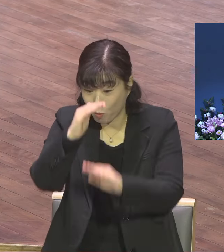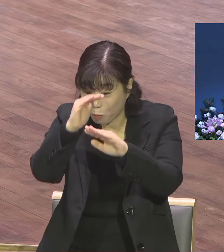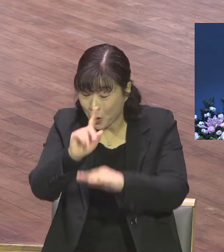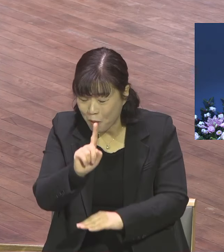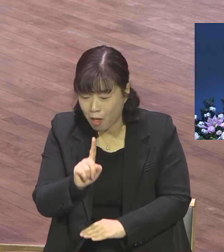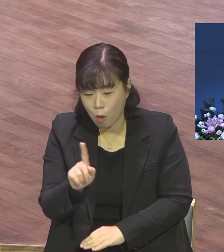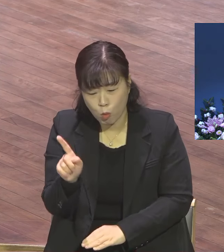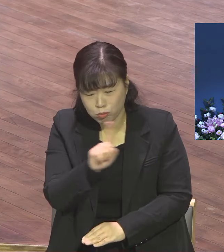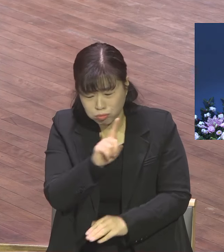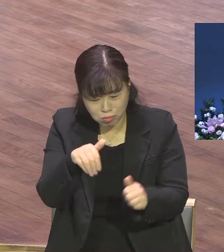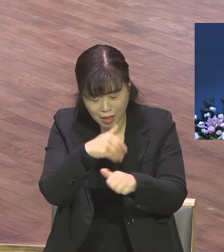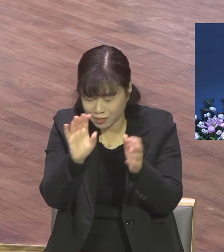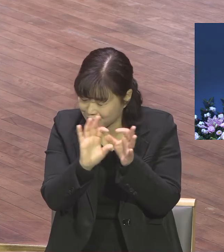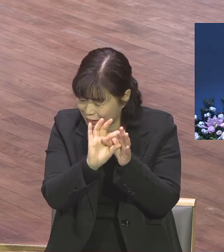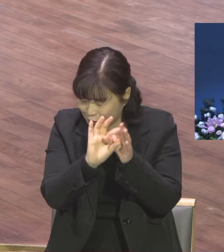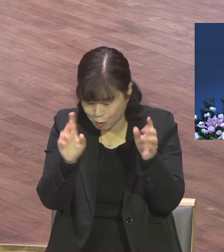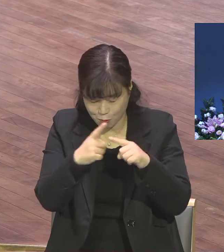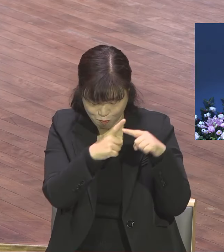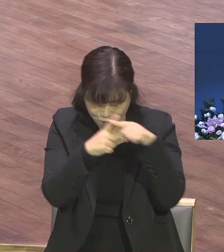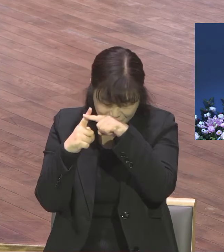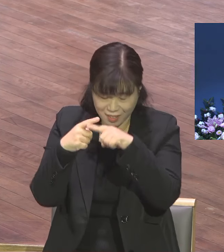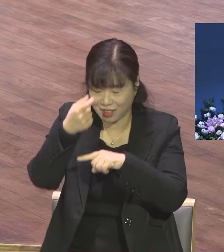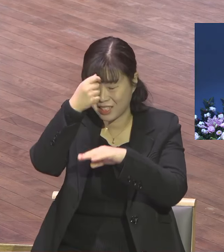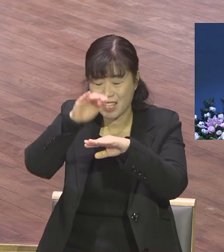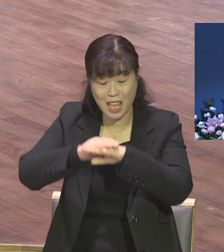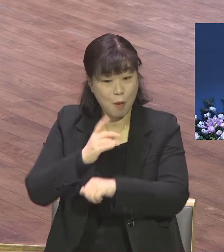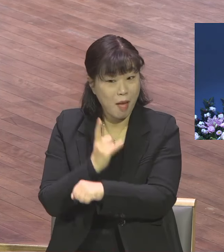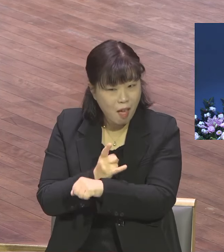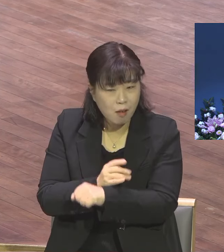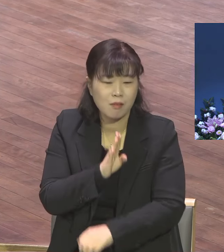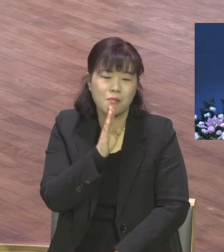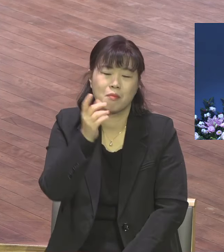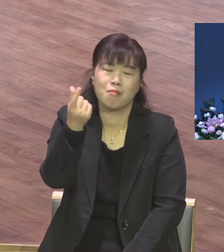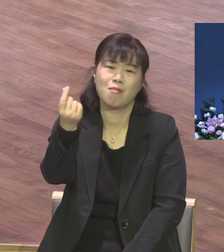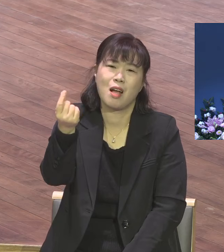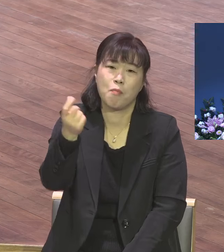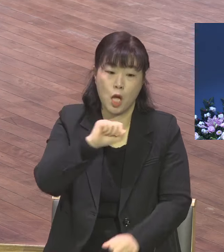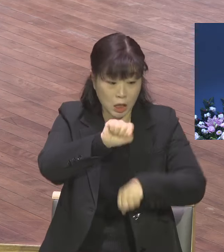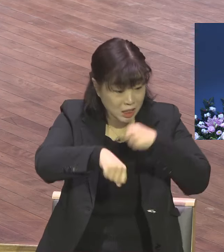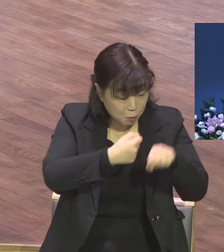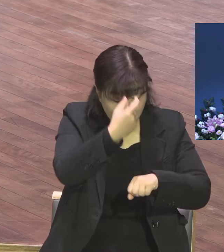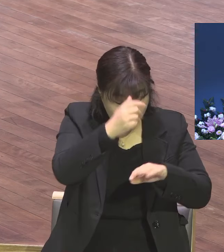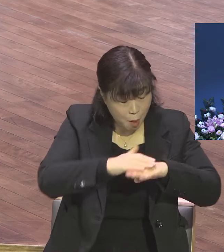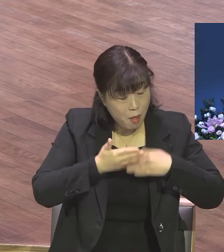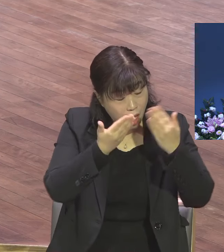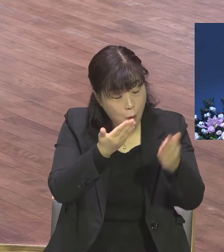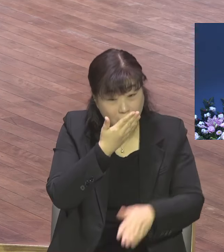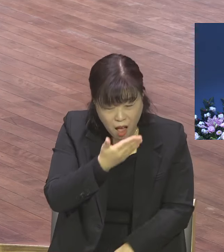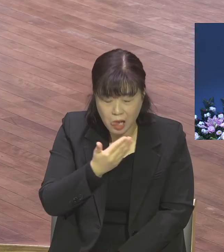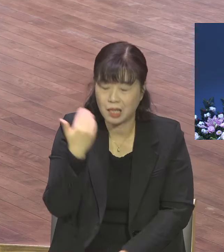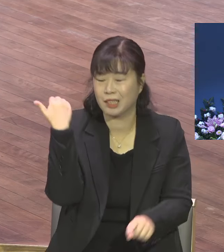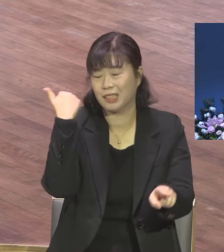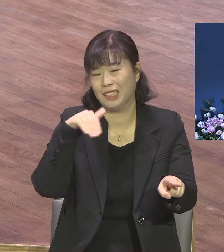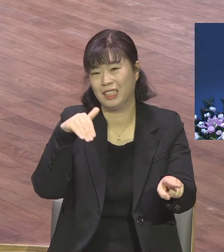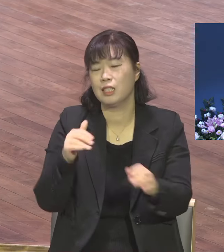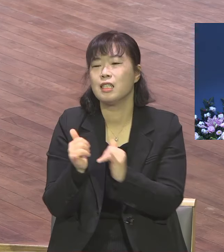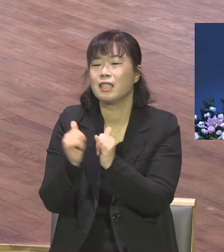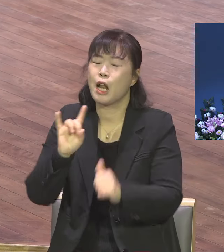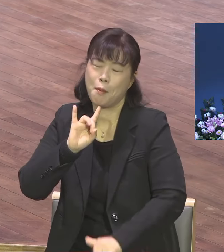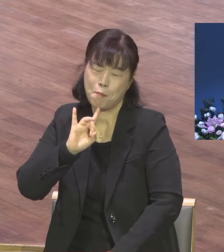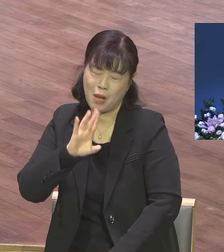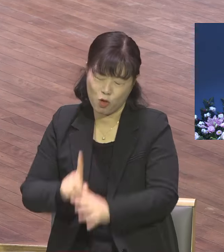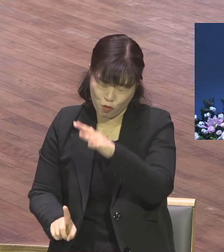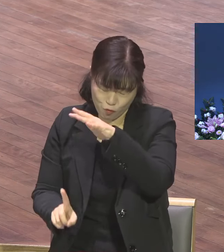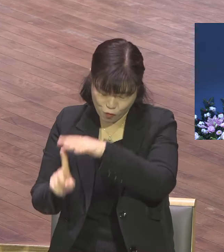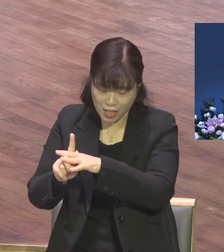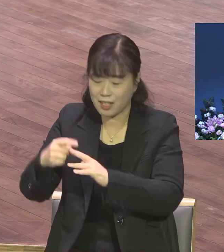상황 속에도 예배하네. 어느 짐승도 예배를 못합니다. 인간만 할 수 있는데 그 중에서도